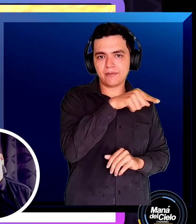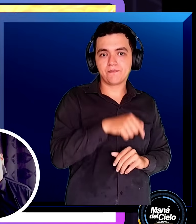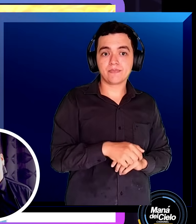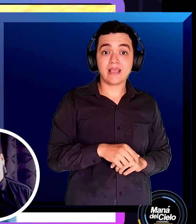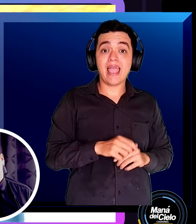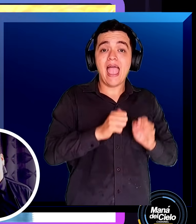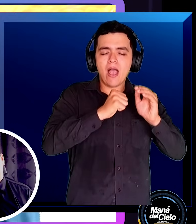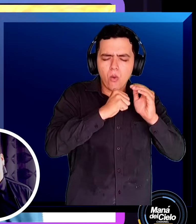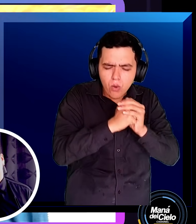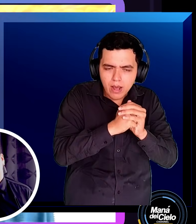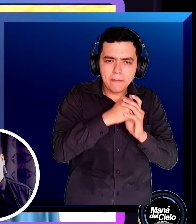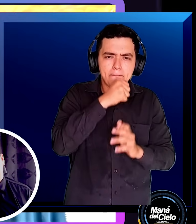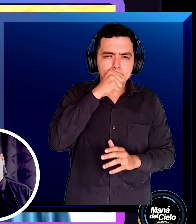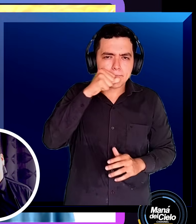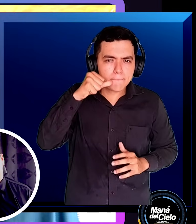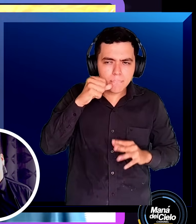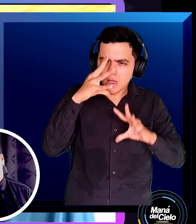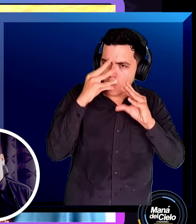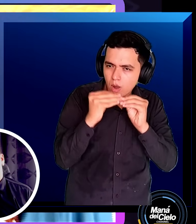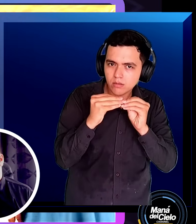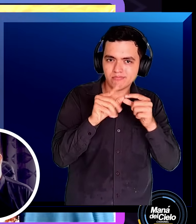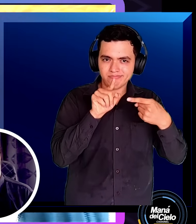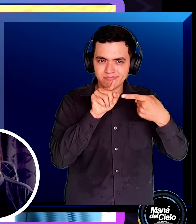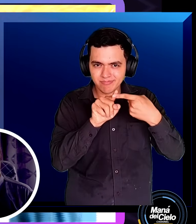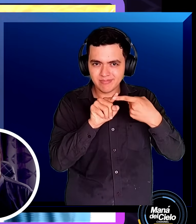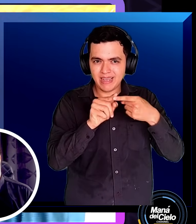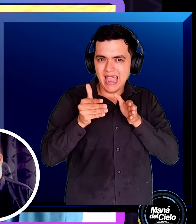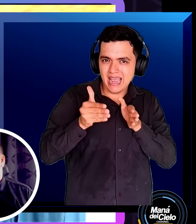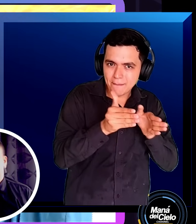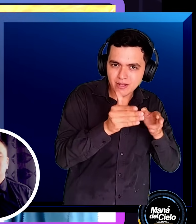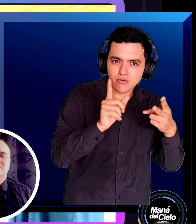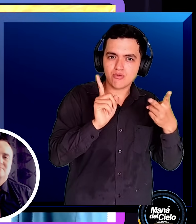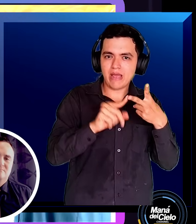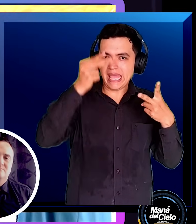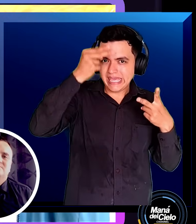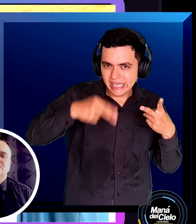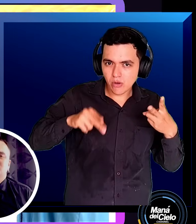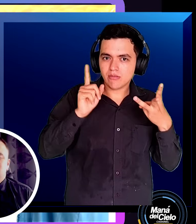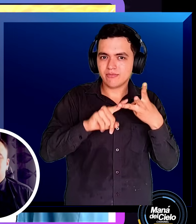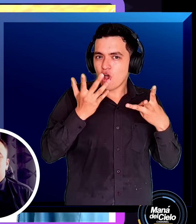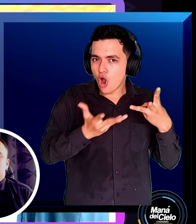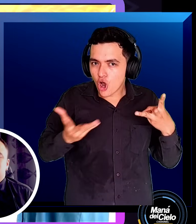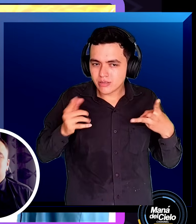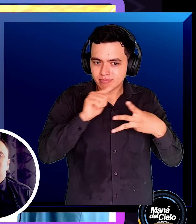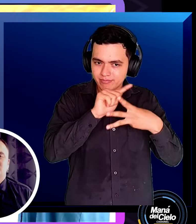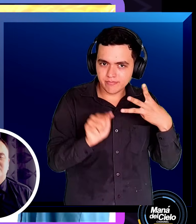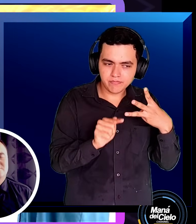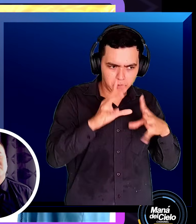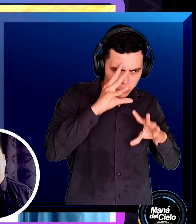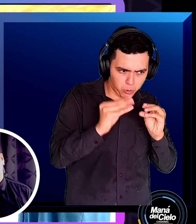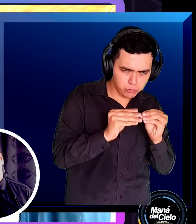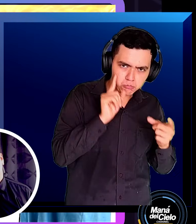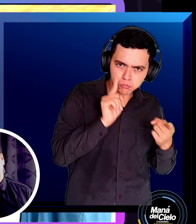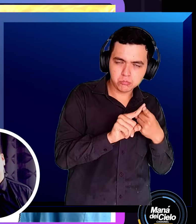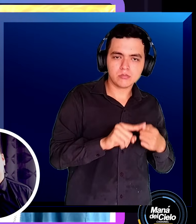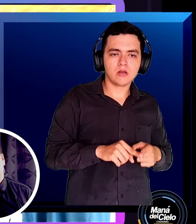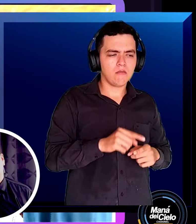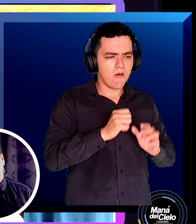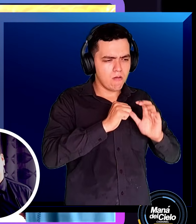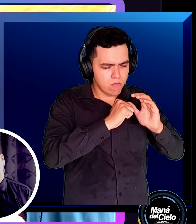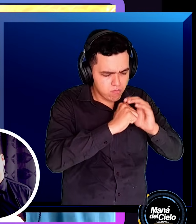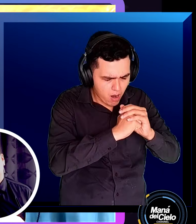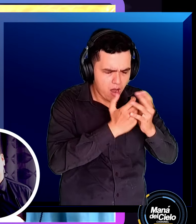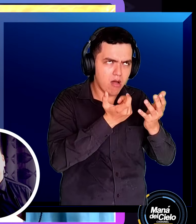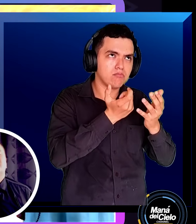Esdras? Porque yo tuve vergüenza decirle al rey que me mandara la tropa para que nos custodiara, porque